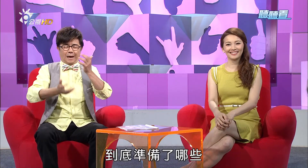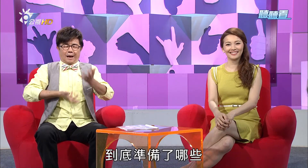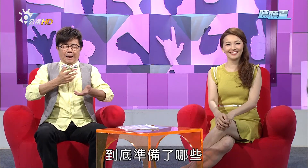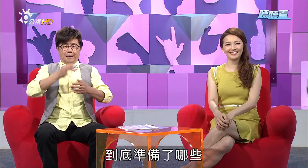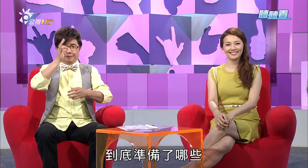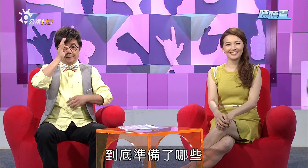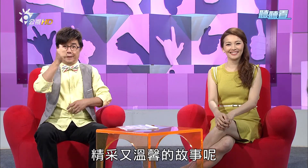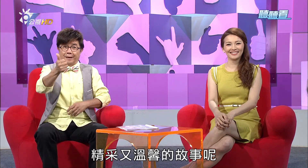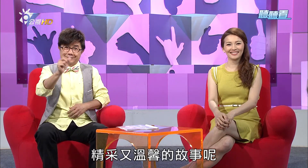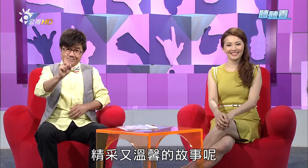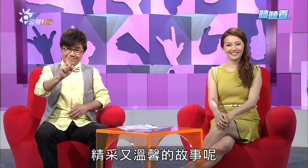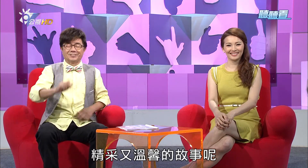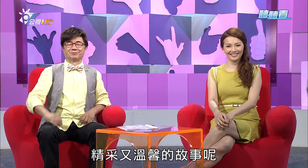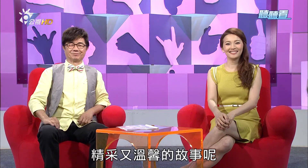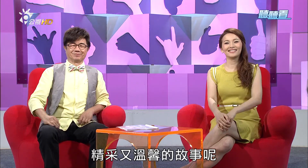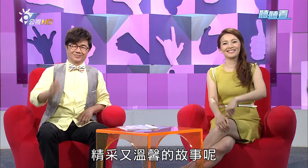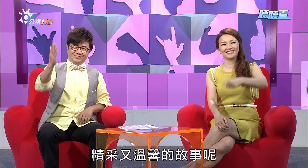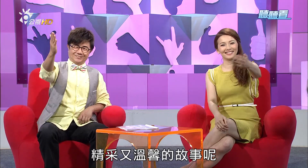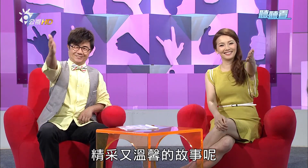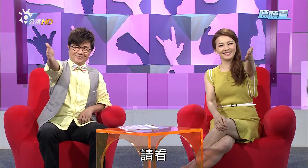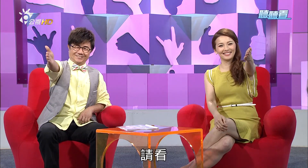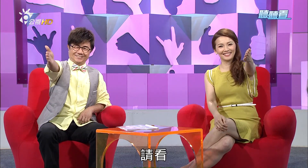备了哪些精彩又温馨的故事呢？ 请看。